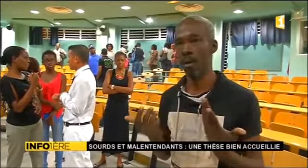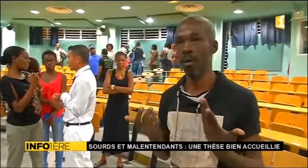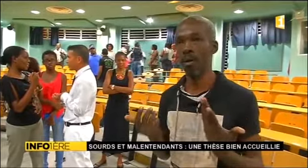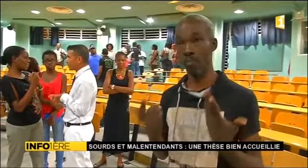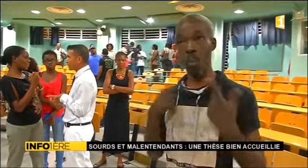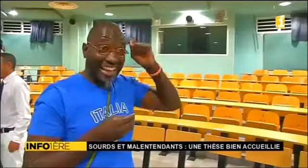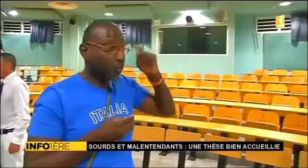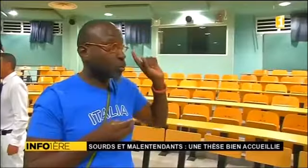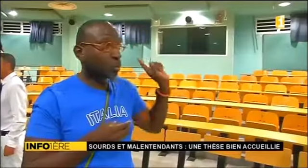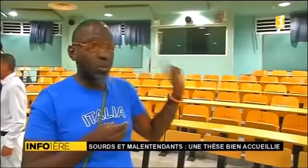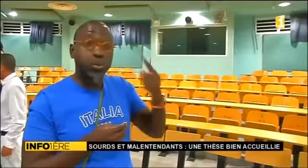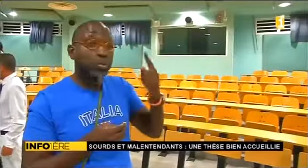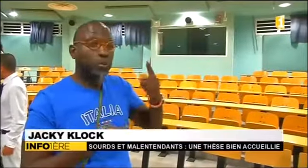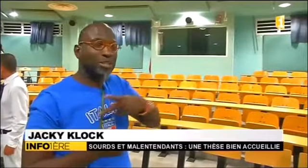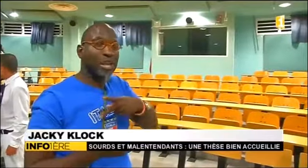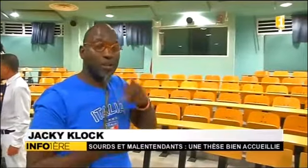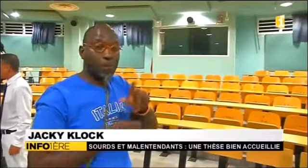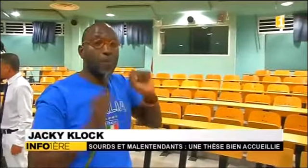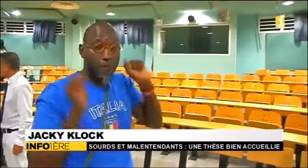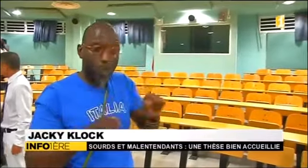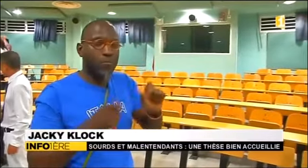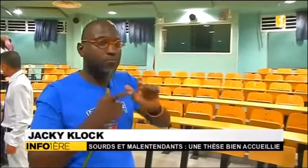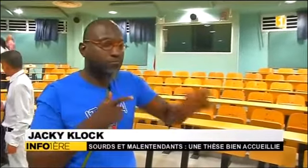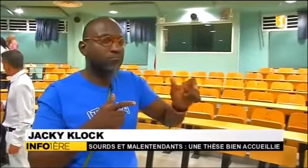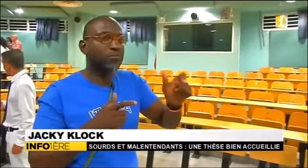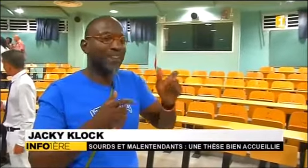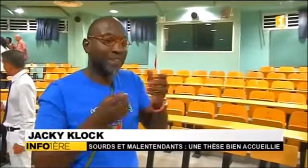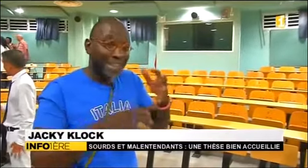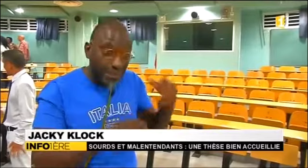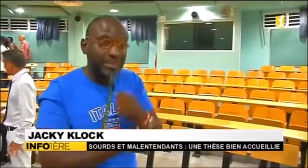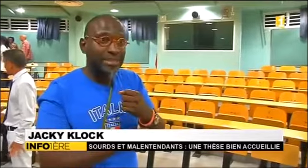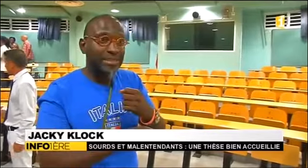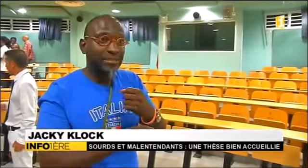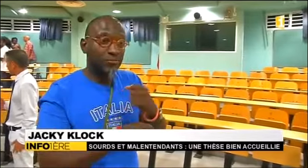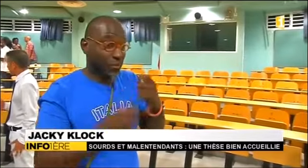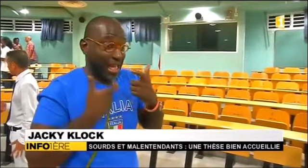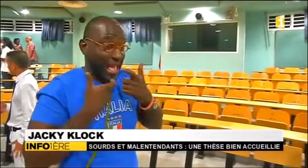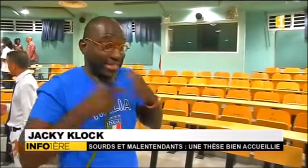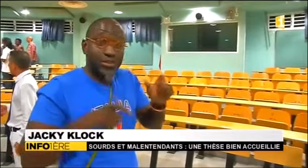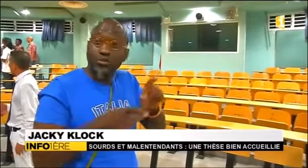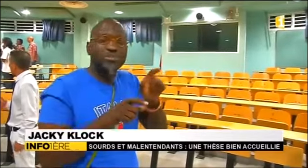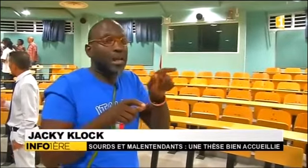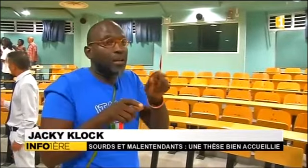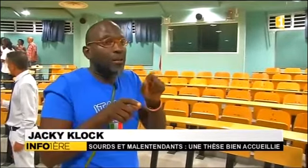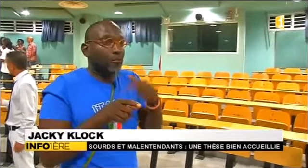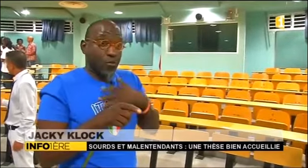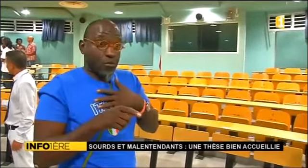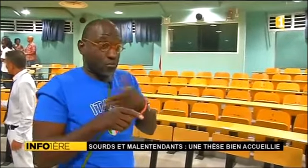émouvant. Ça a été un déclic, je pense, pour tout le monde. Je pense que les médecins, ça sera un grand premier pas pour